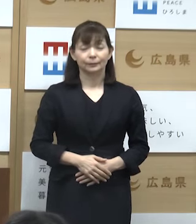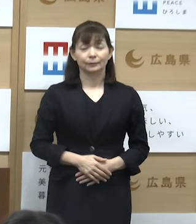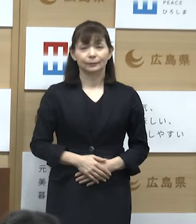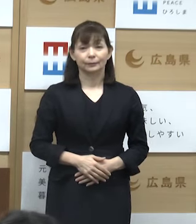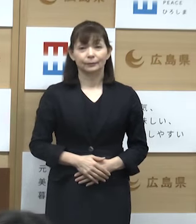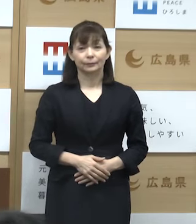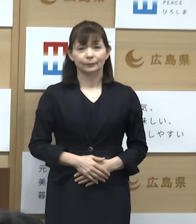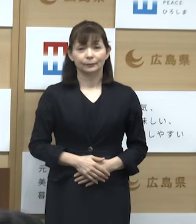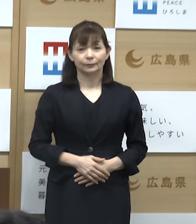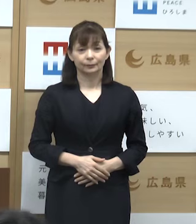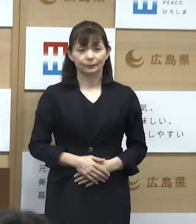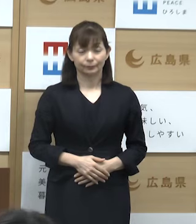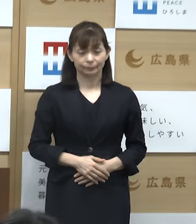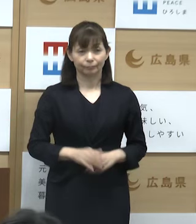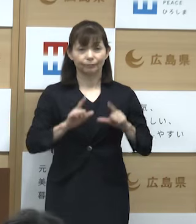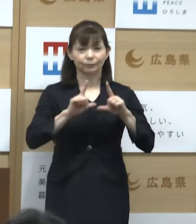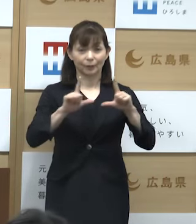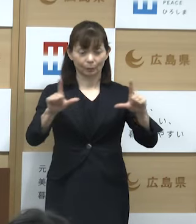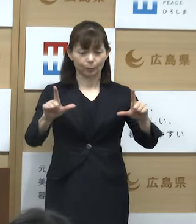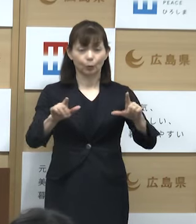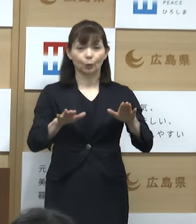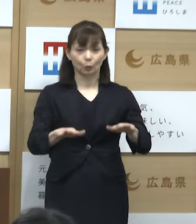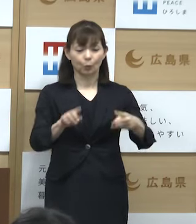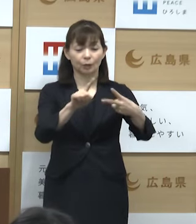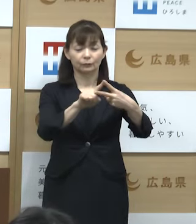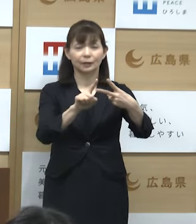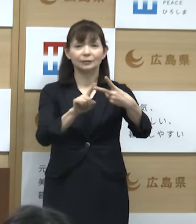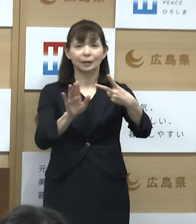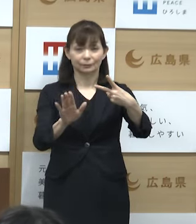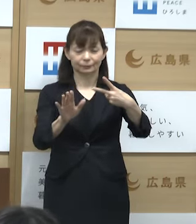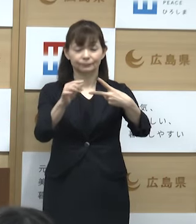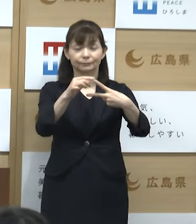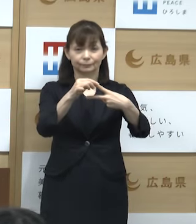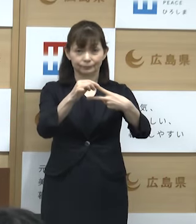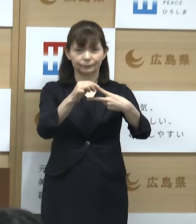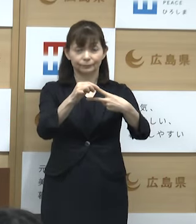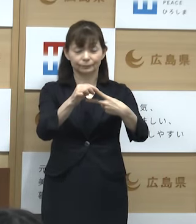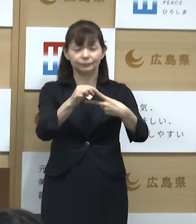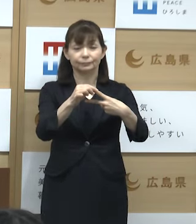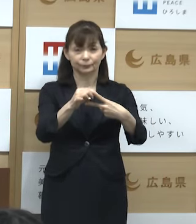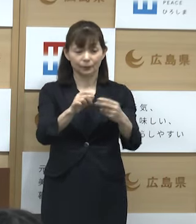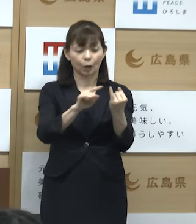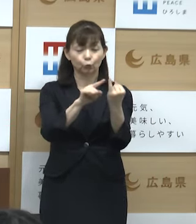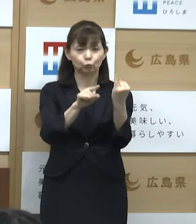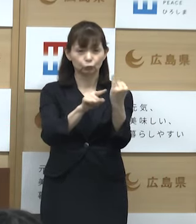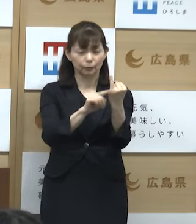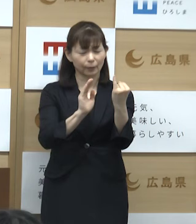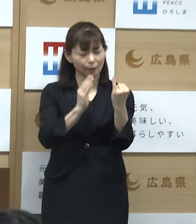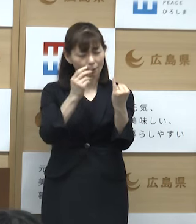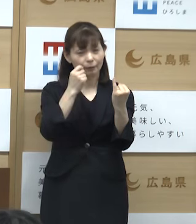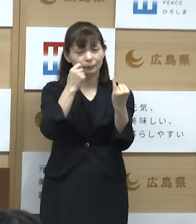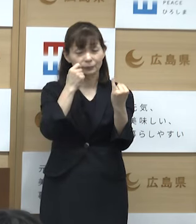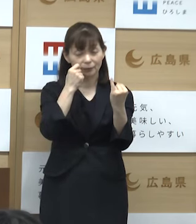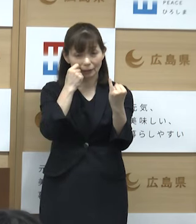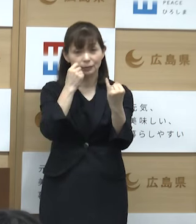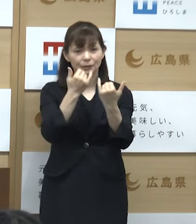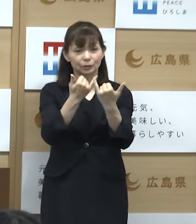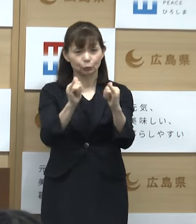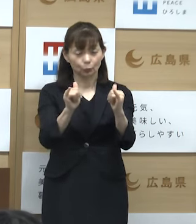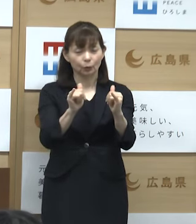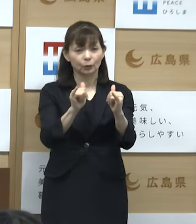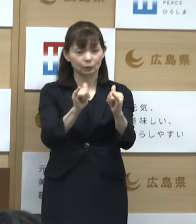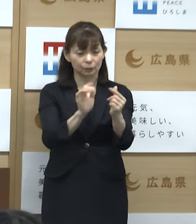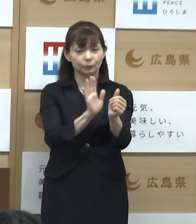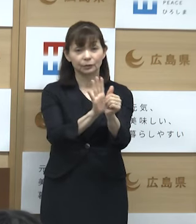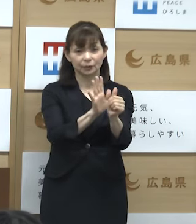はい、それでは発表項目を本日2件ございます。1点目は不妊に悩む方への支援についてです。本